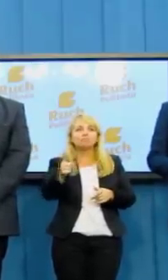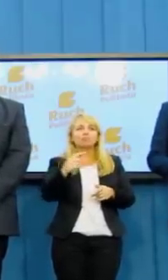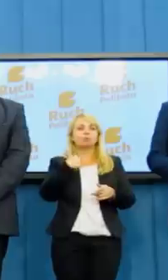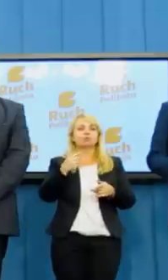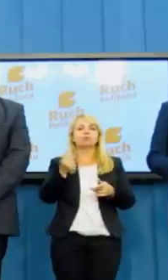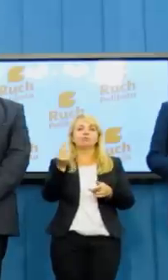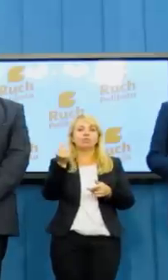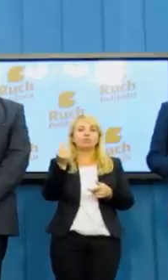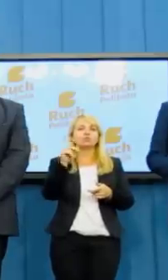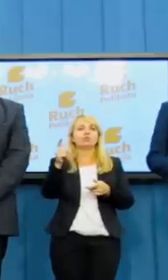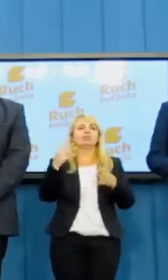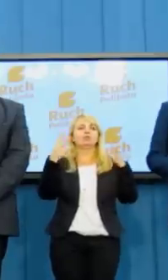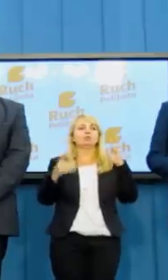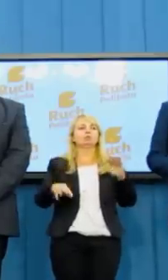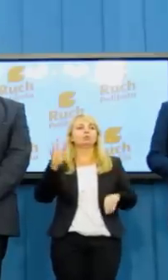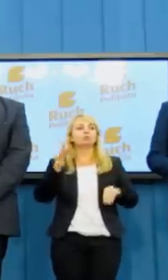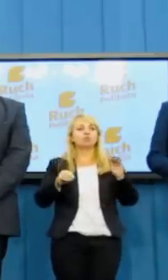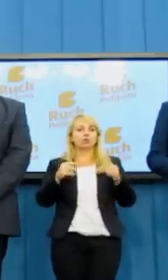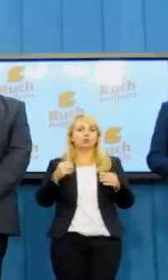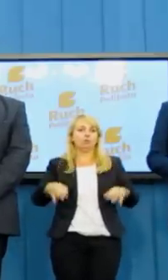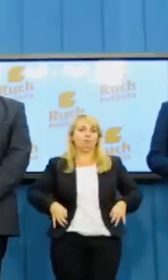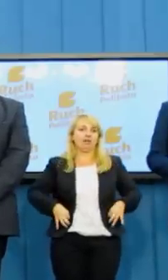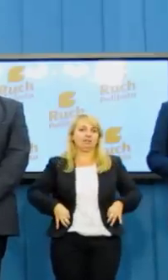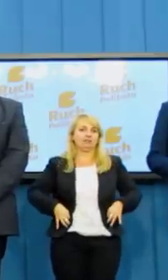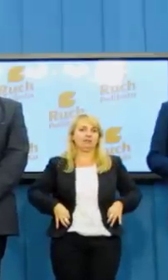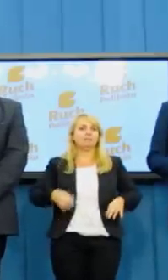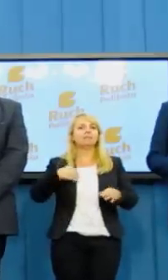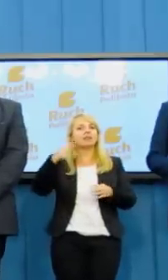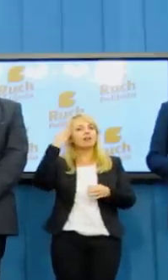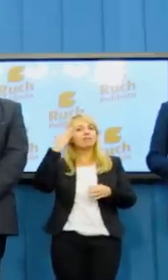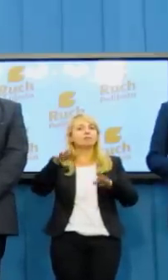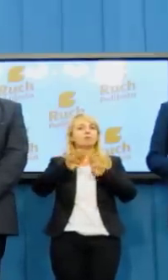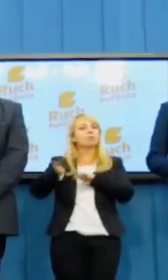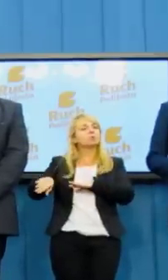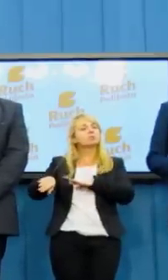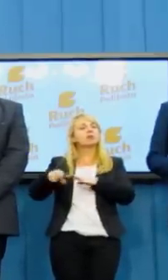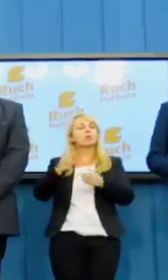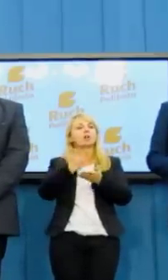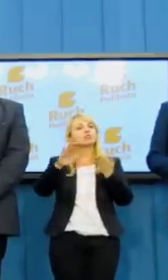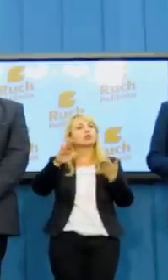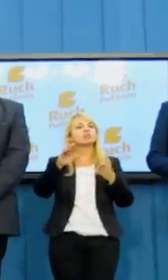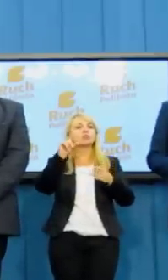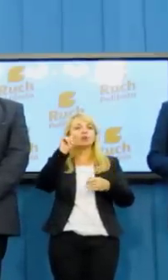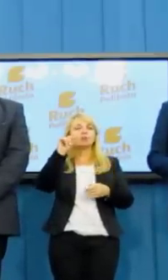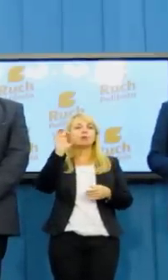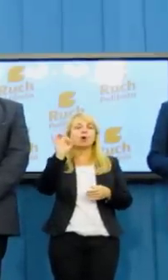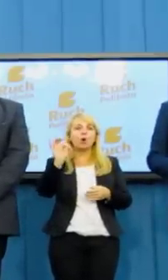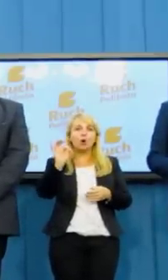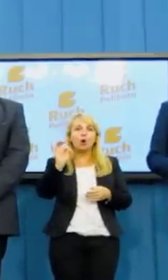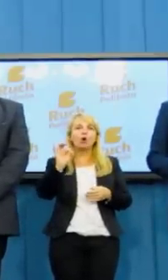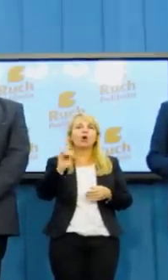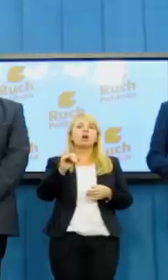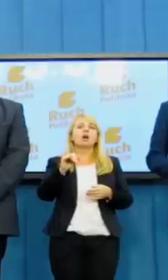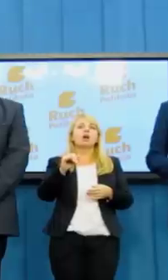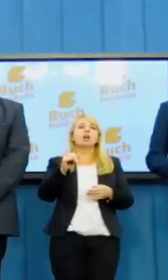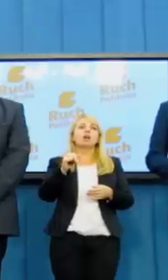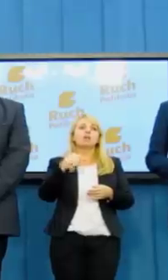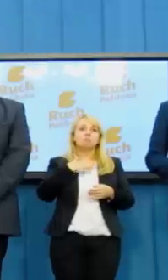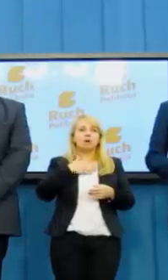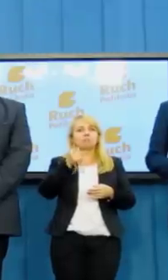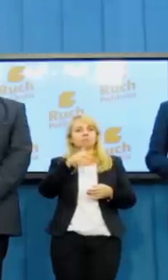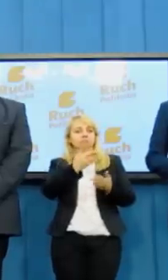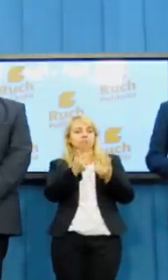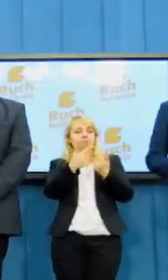No niestety muszę z żalem powiedzieć, że reszta Platformy Obywatelskiej z wyjątkiem nielicznych posłów już o przyzwoitości